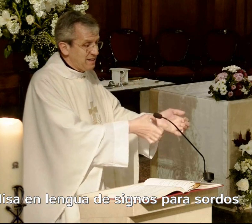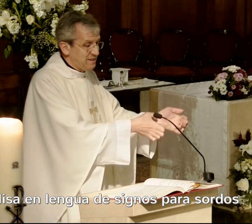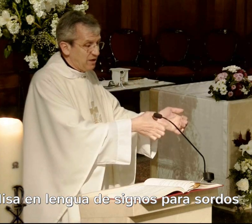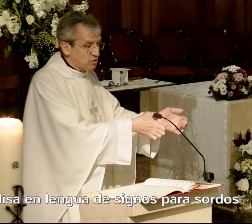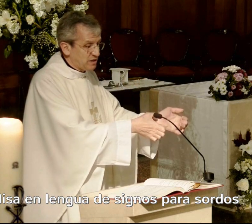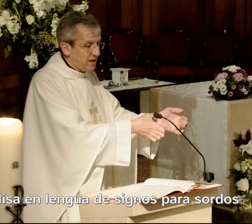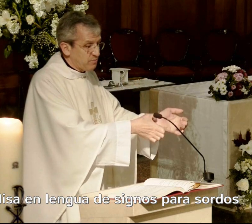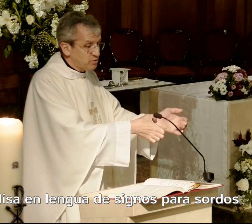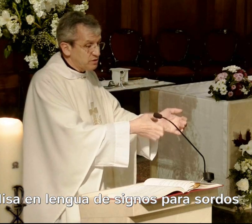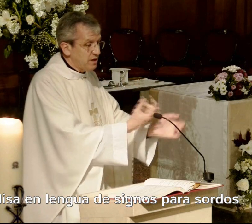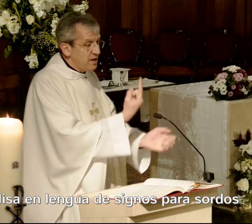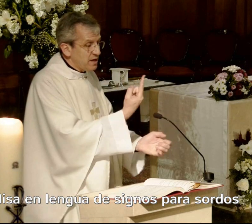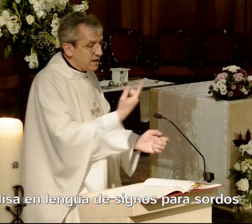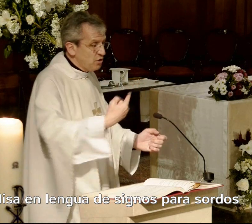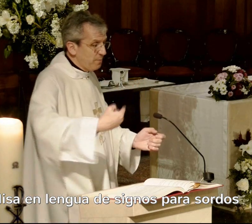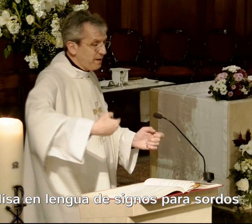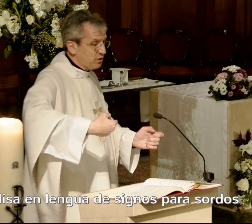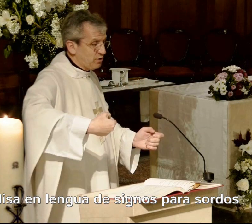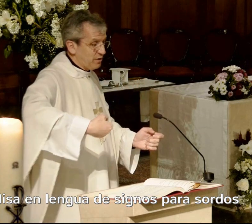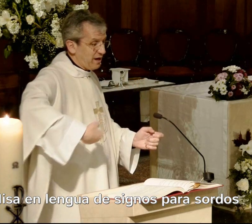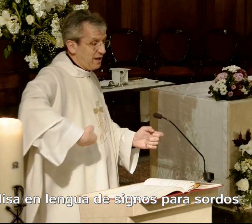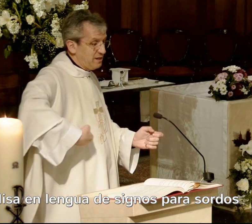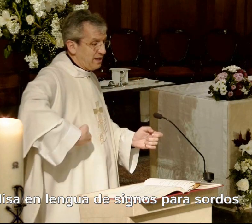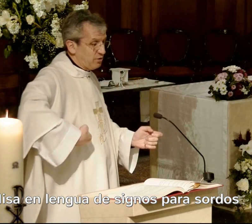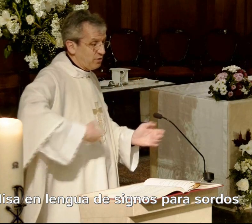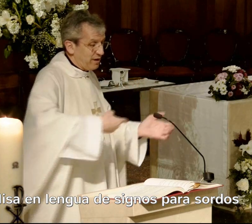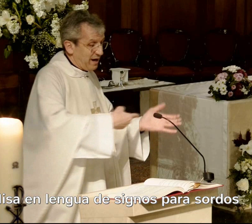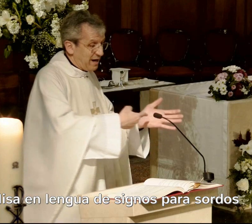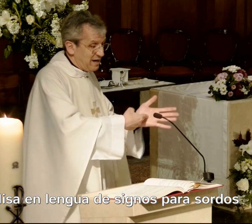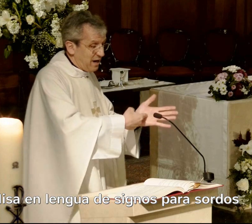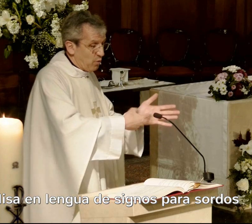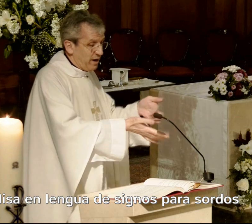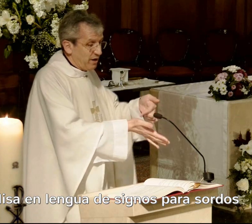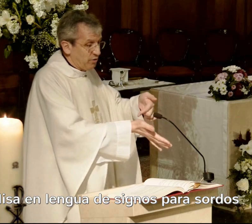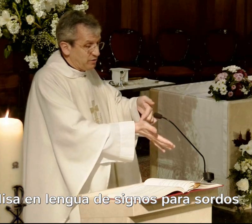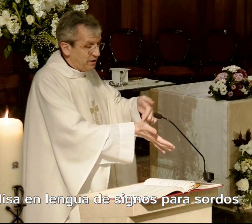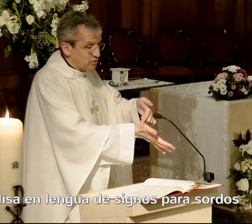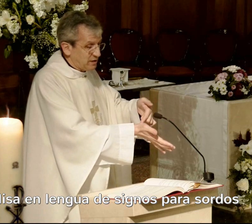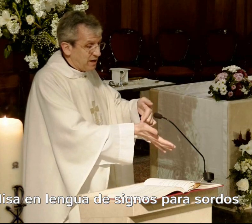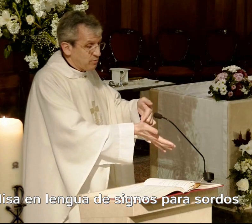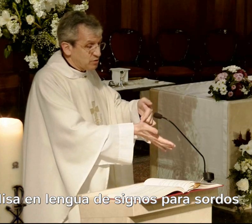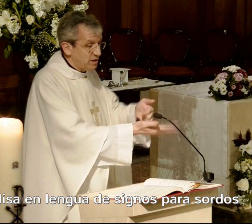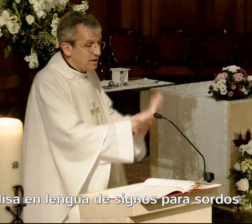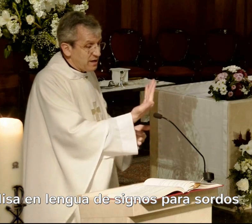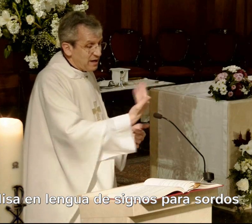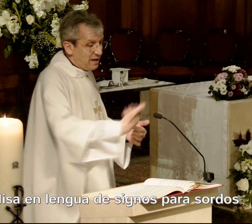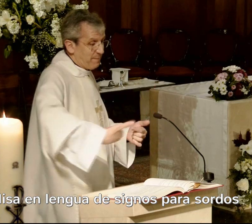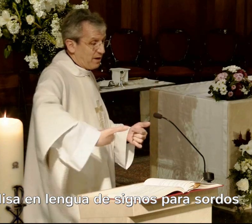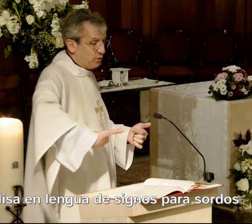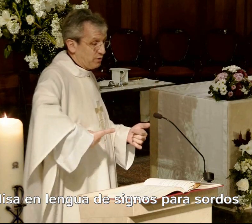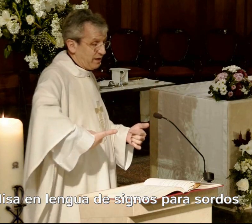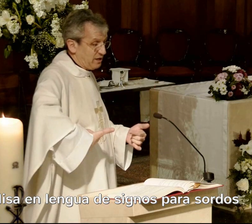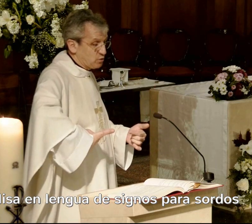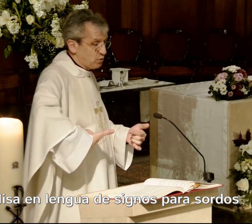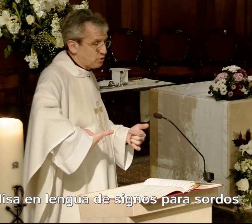de los clavos, y no meto el dedo en el agujero de los clavos, y la mano en su